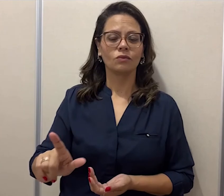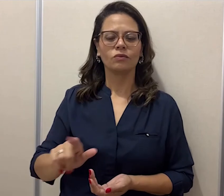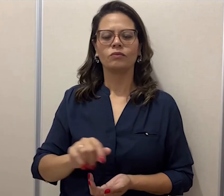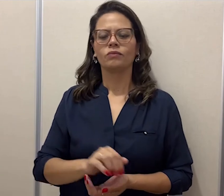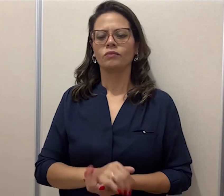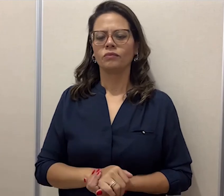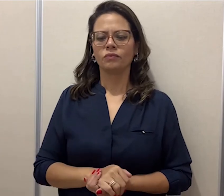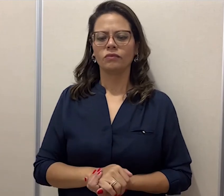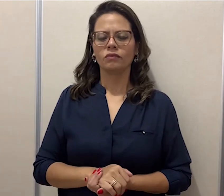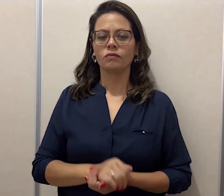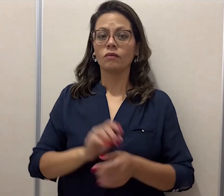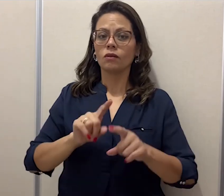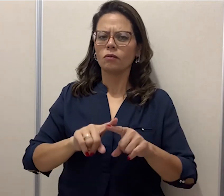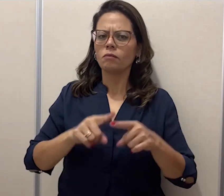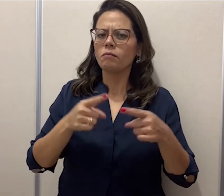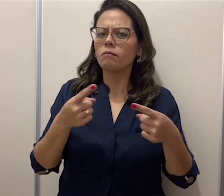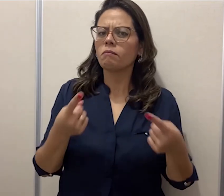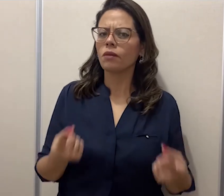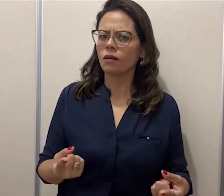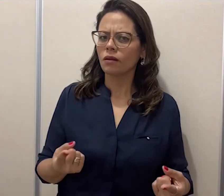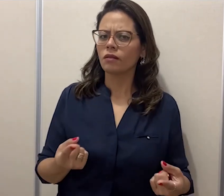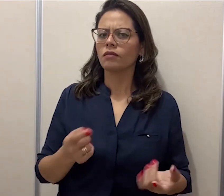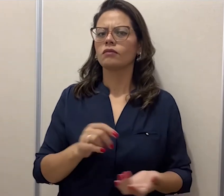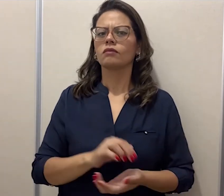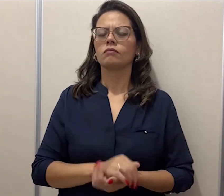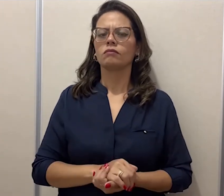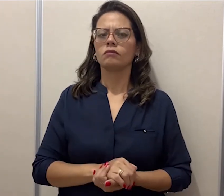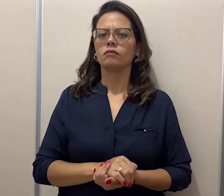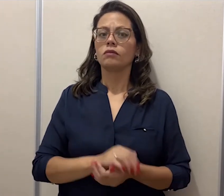azul é mas